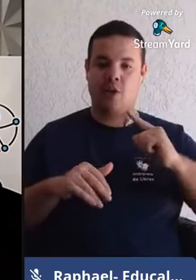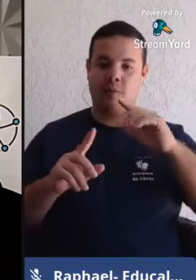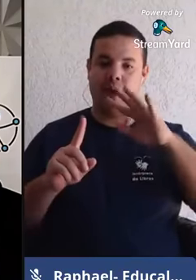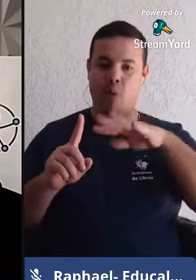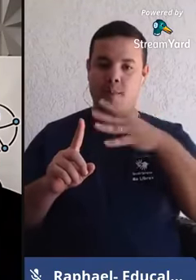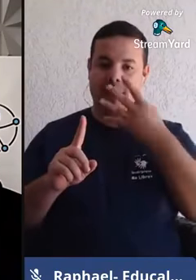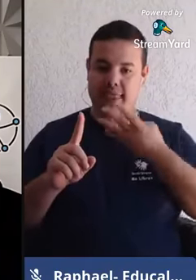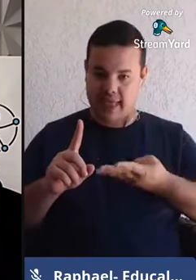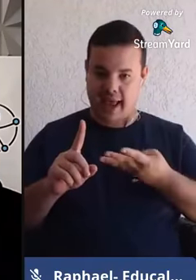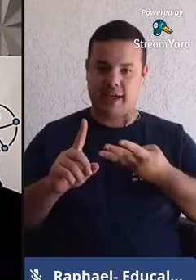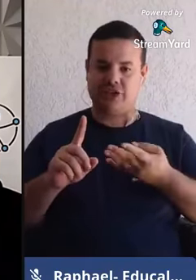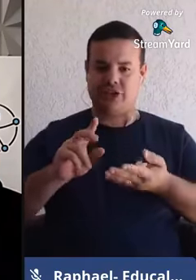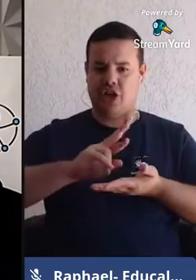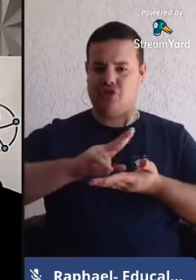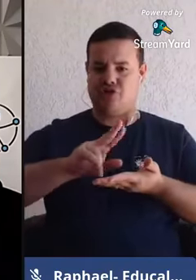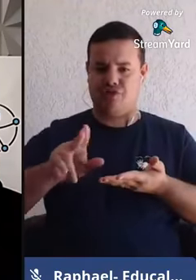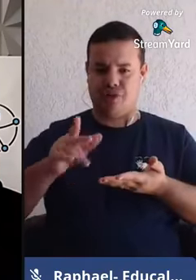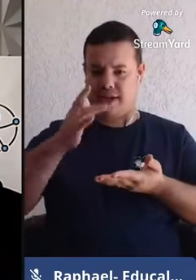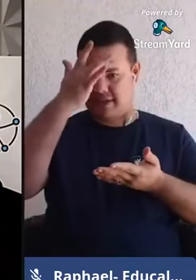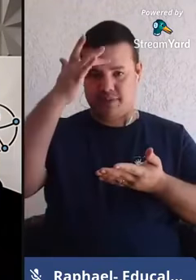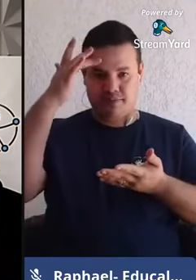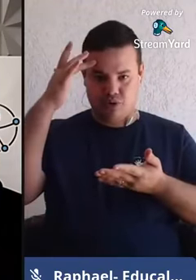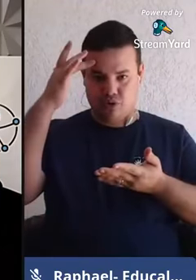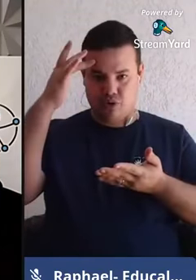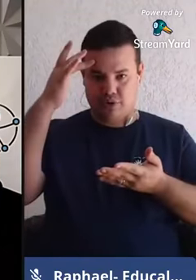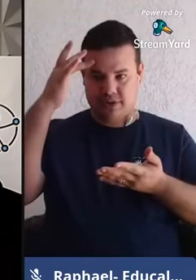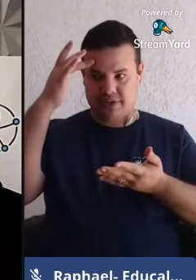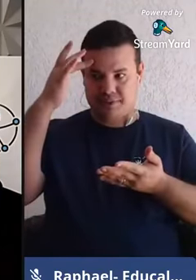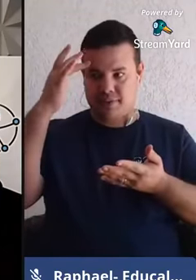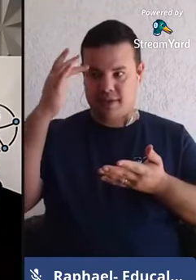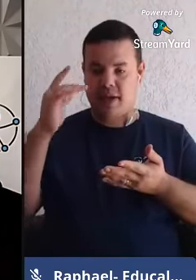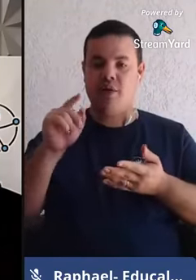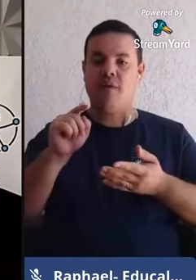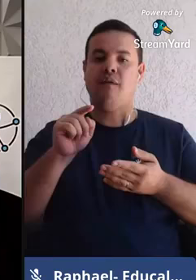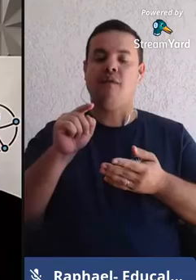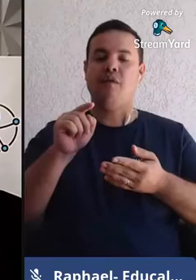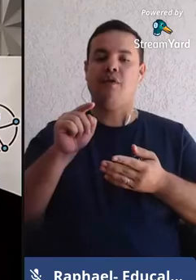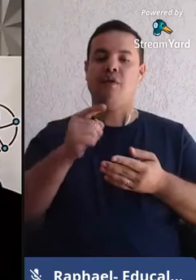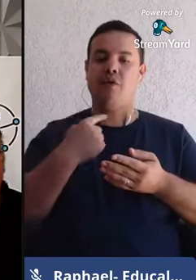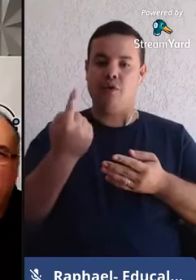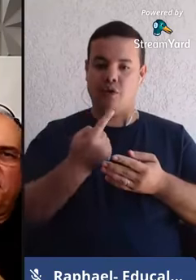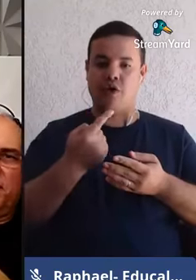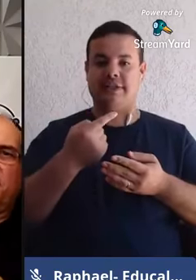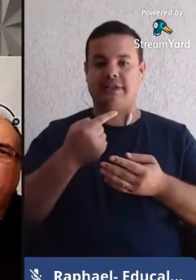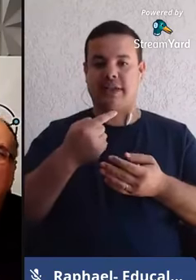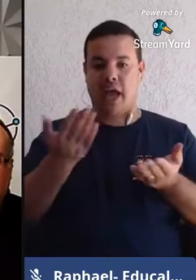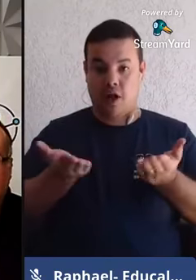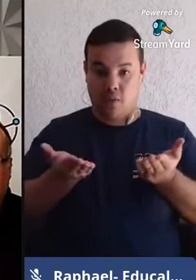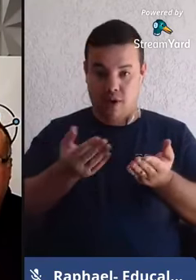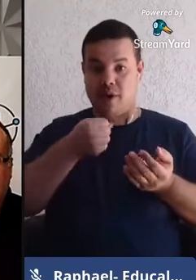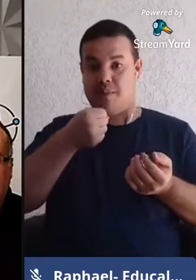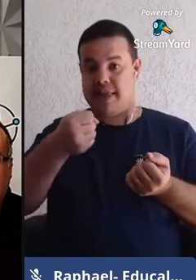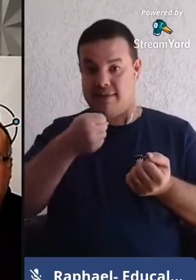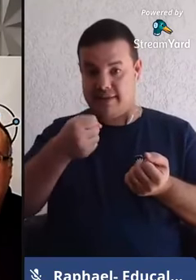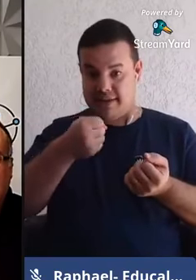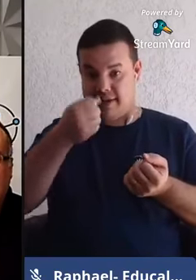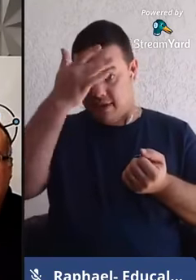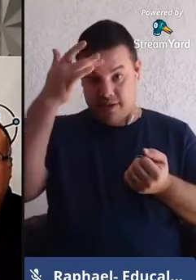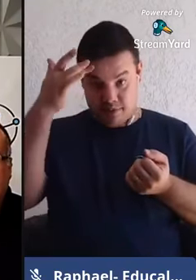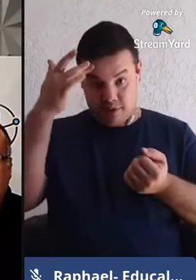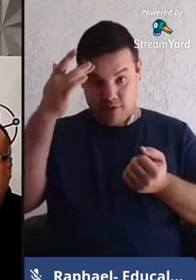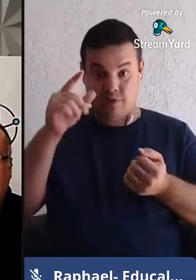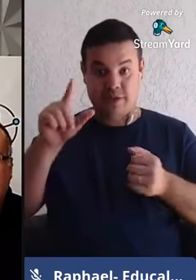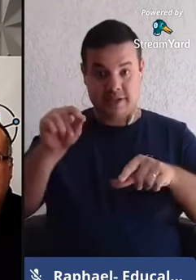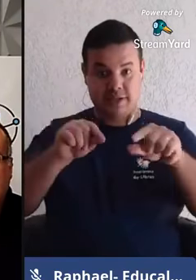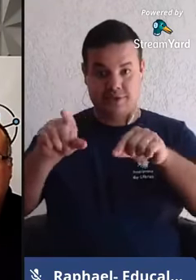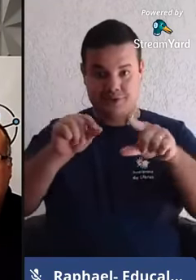homenagens a várias pessoas. Nós estamos entrevistando exatamente os homenageados, né,